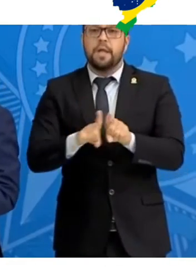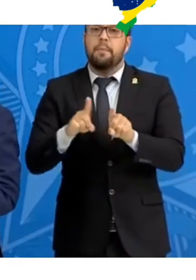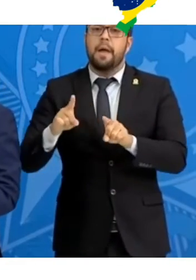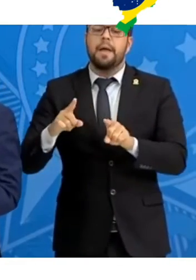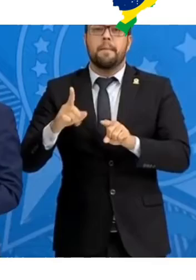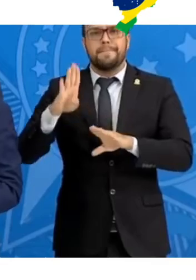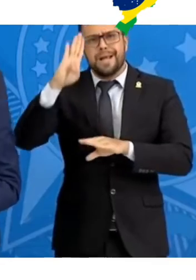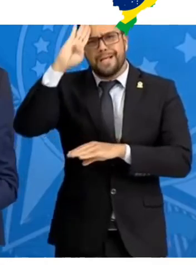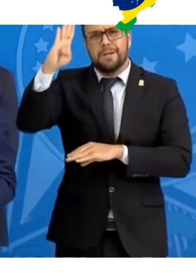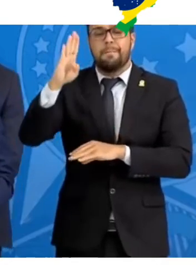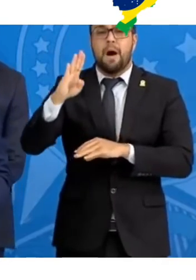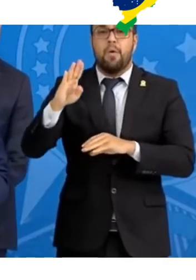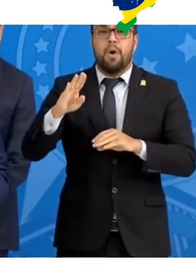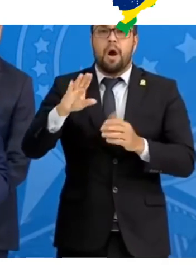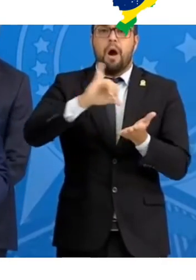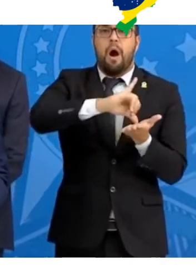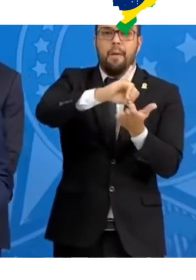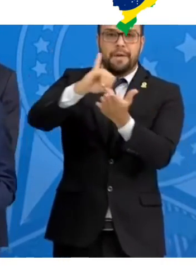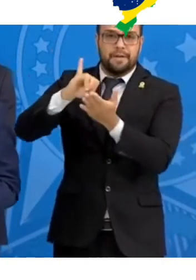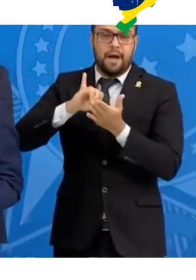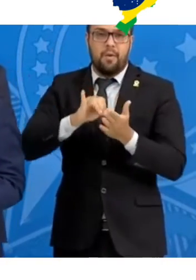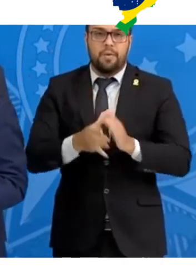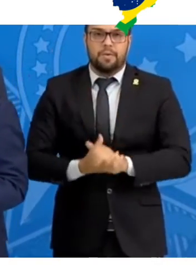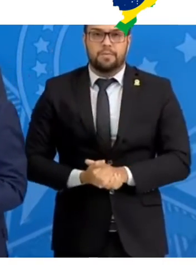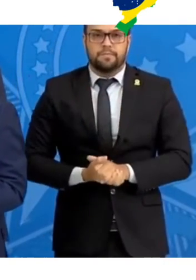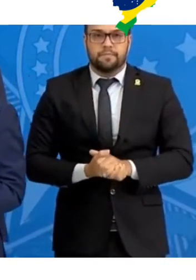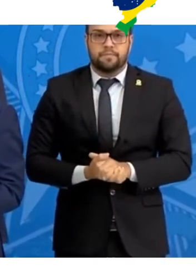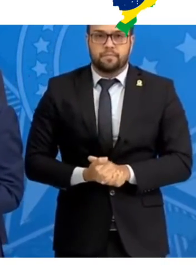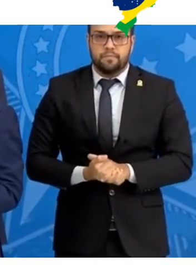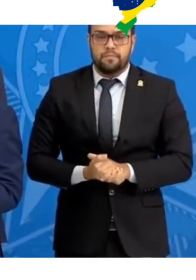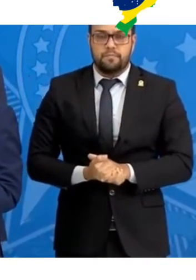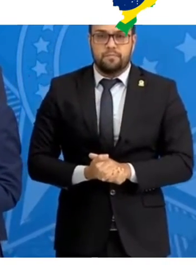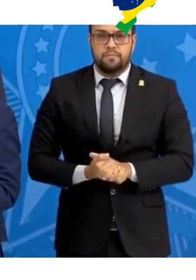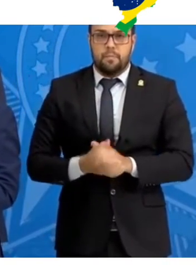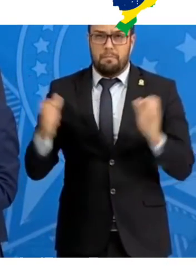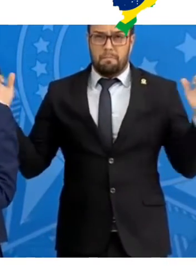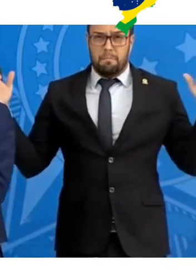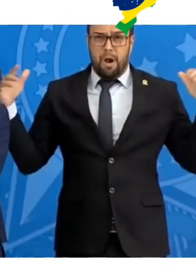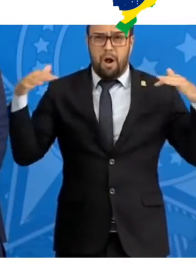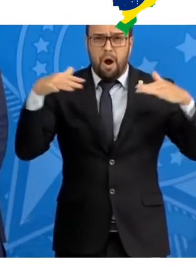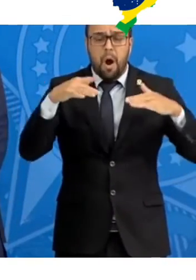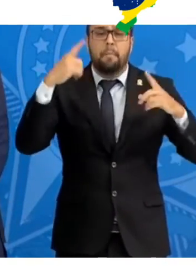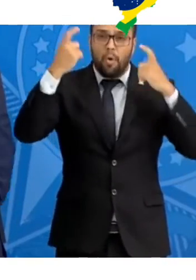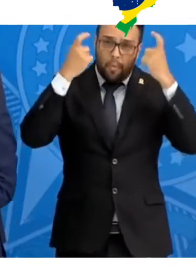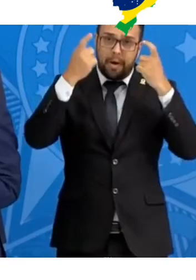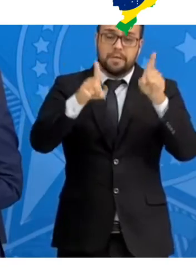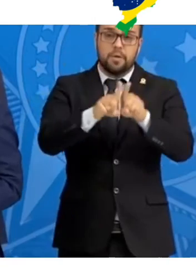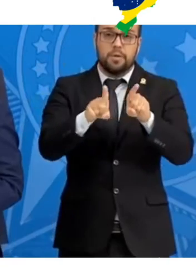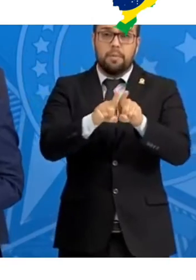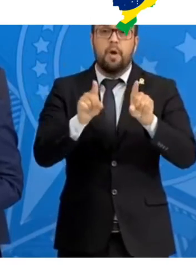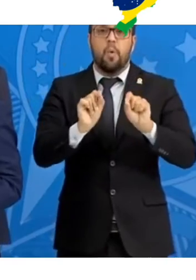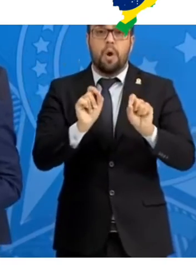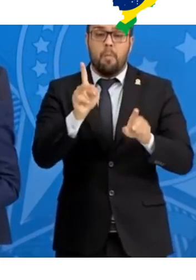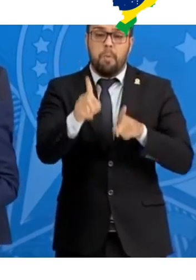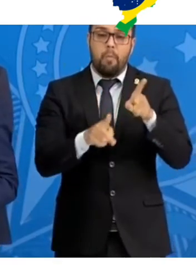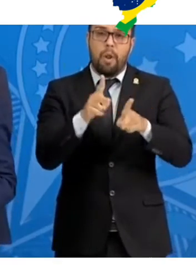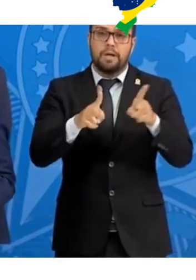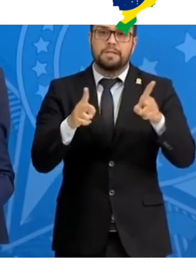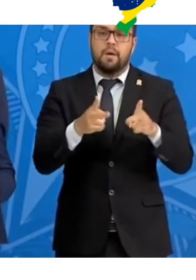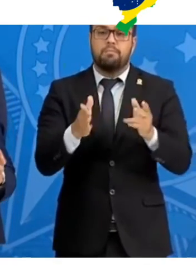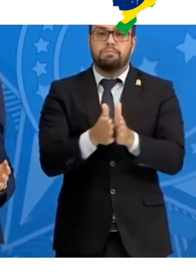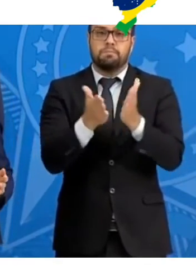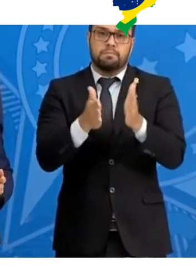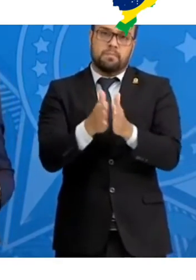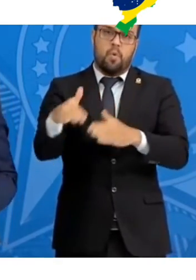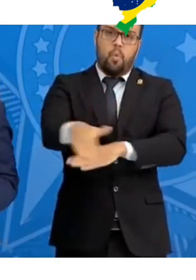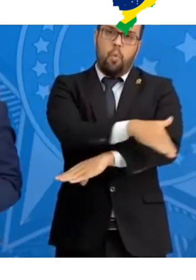particularmente nas grandes cidades, nas cidades de mais de 500 mil habitantes no Brasil, a preocupação também com a população de rua, que precisa